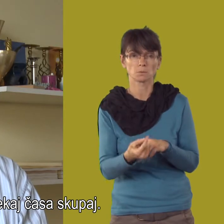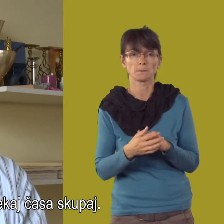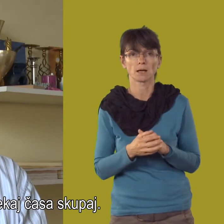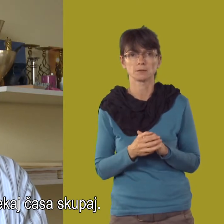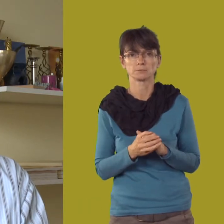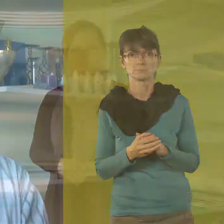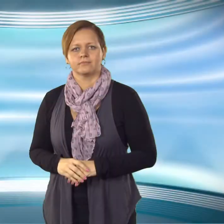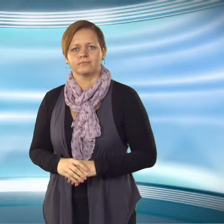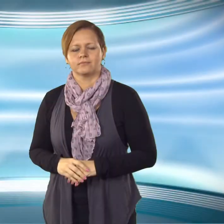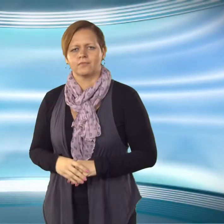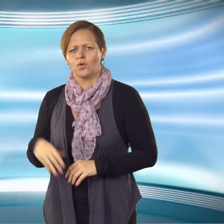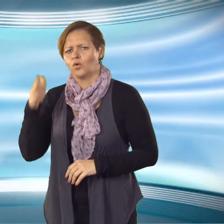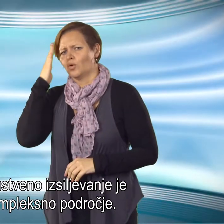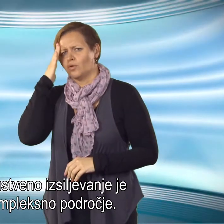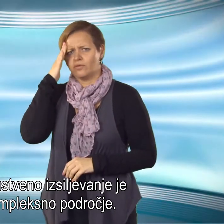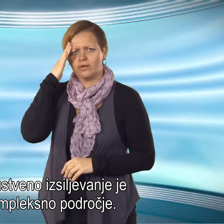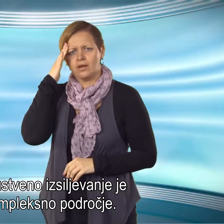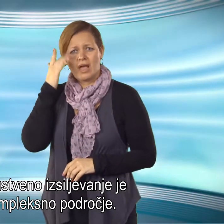skupaj.